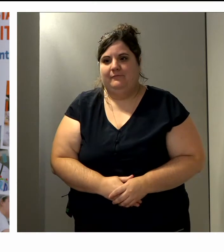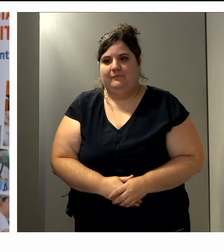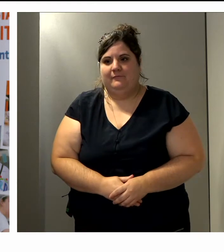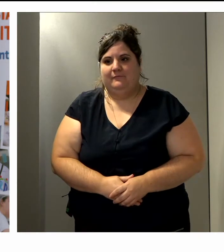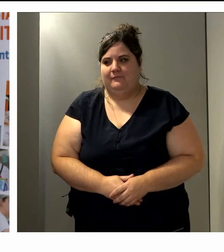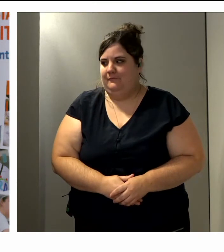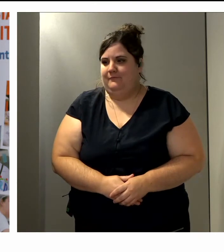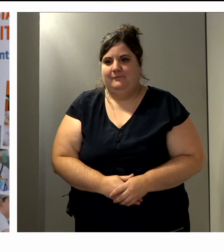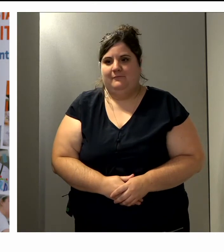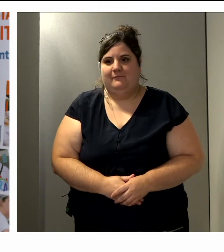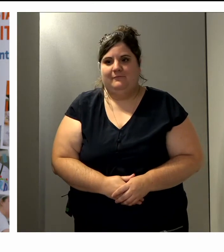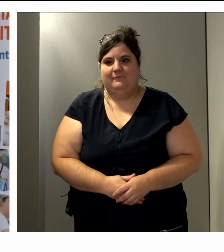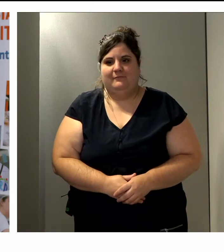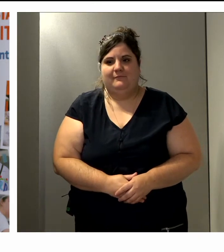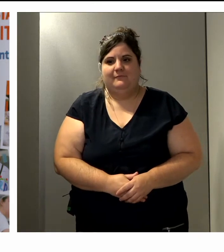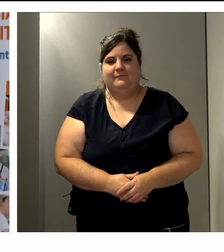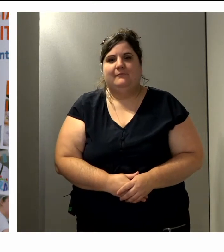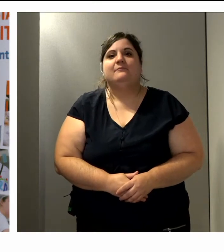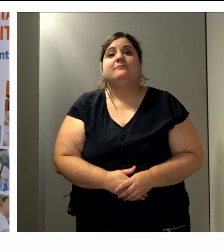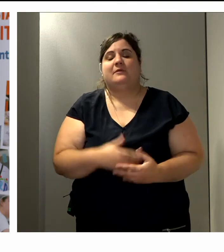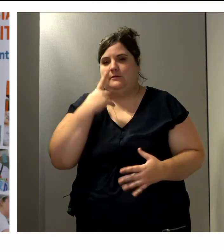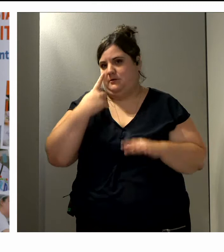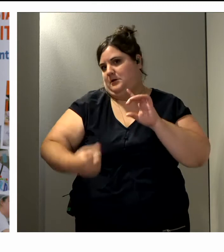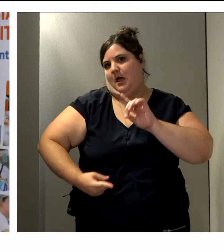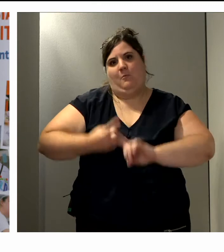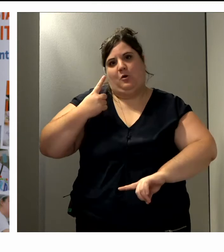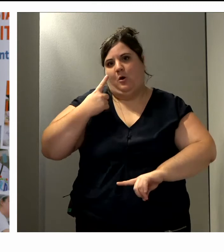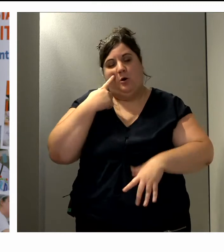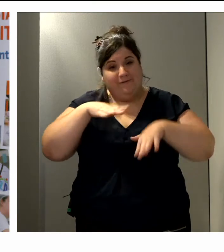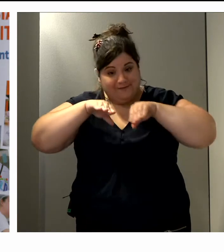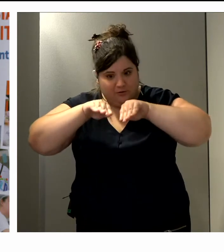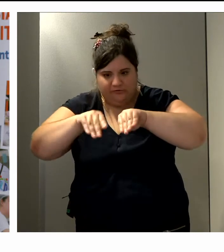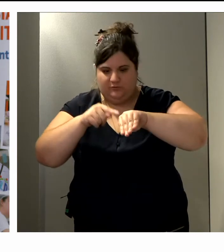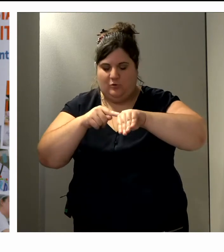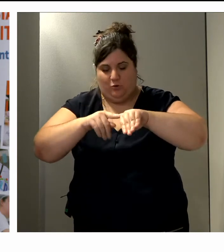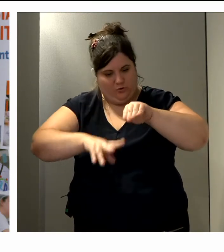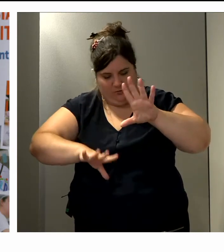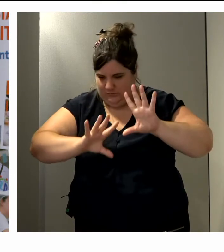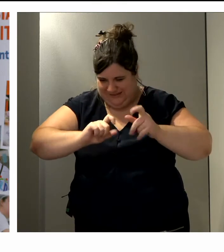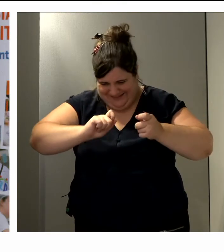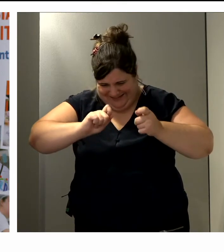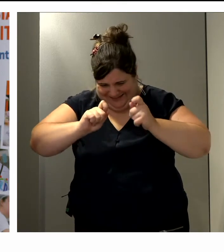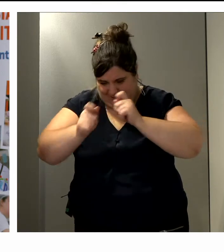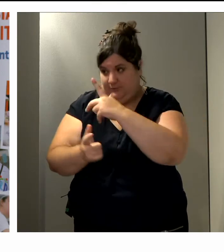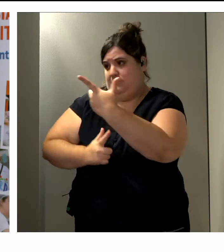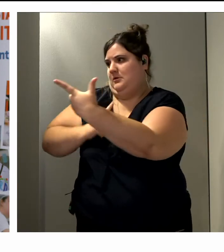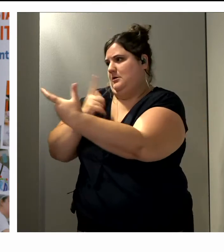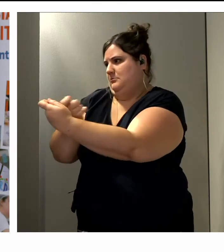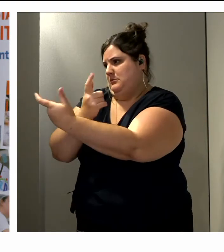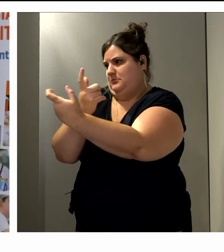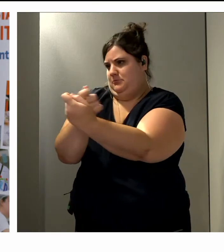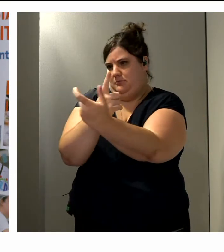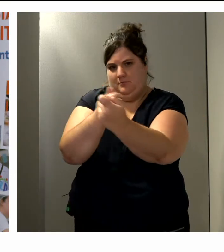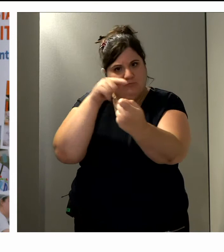faut vraiment adapter l'enseignement pour que les personnes qui sont en situation de handicap